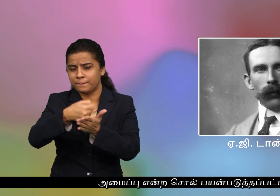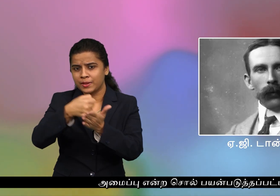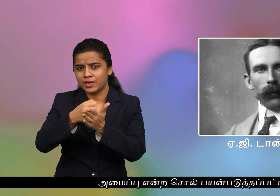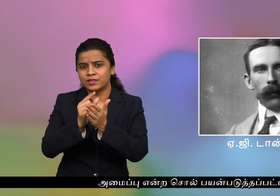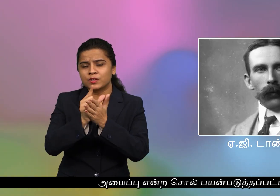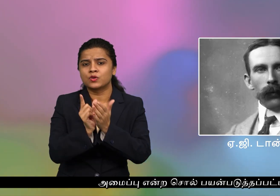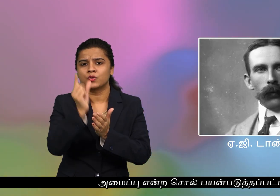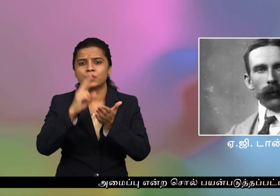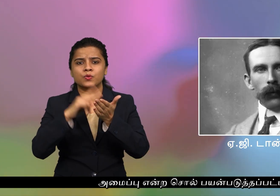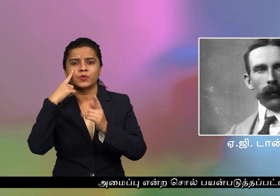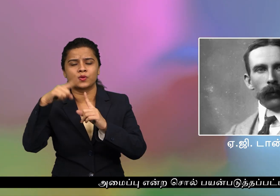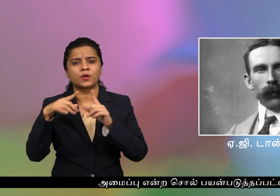பயன்படுத்தப்பட்டது.